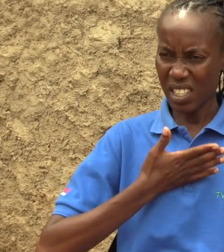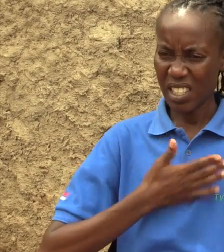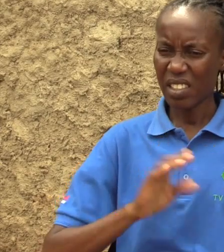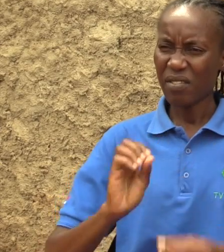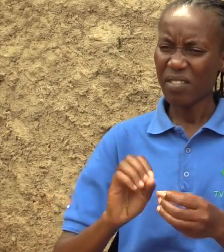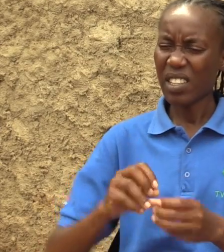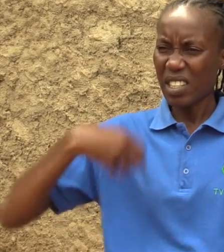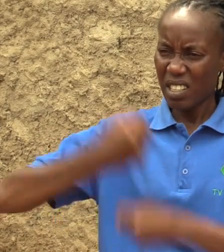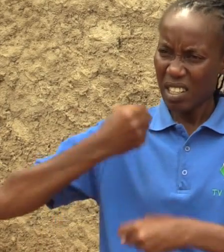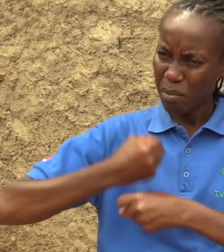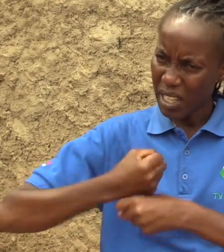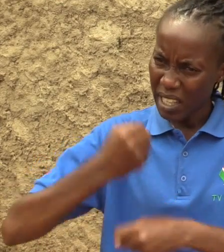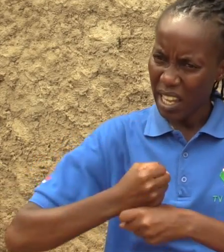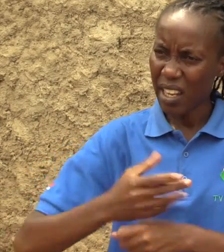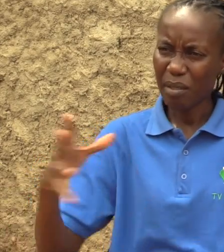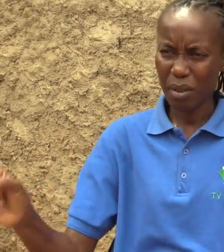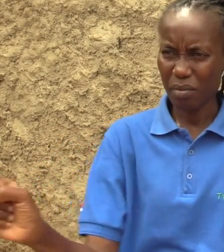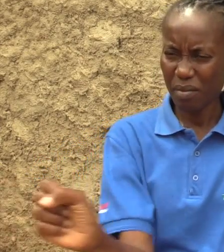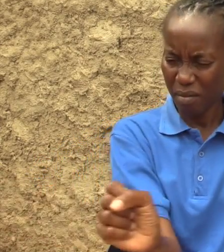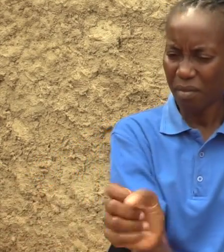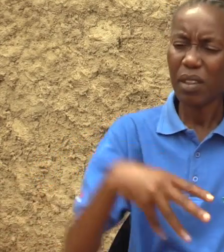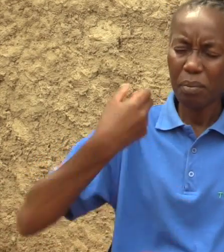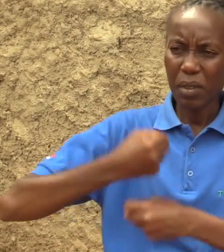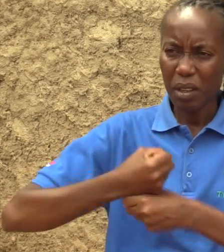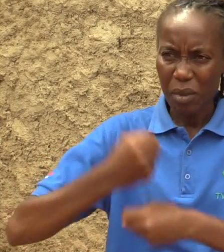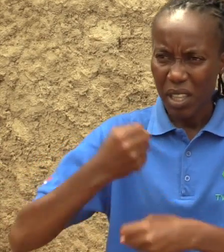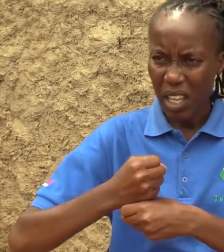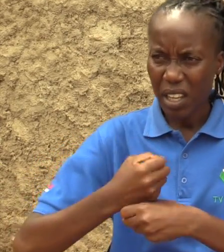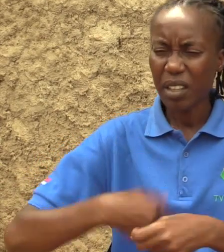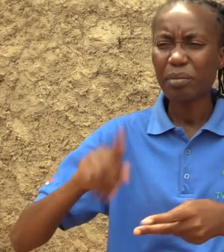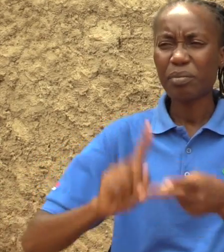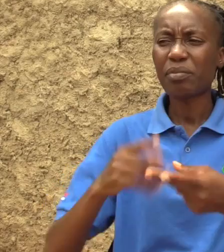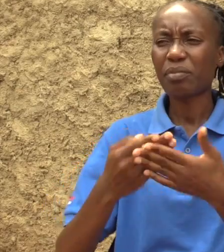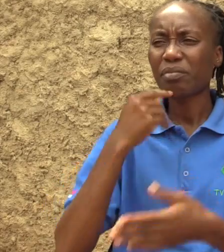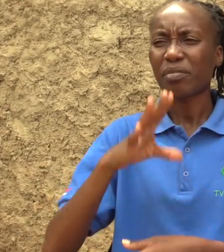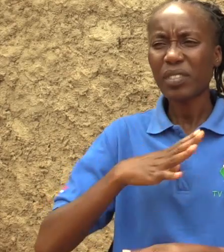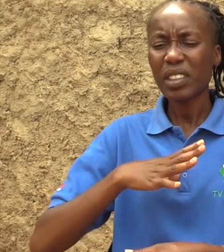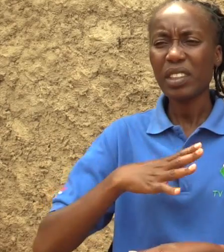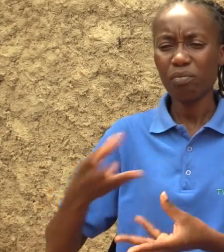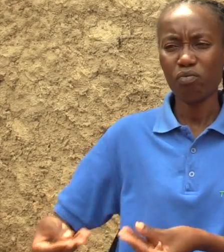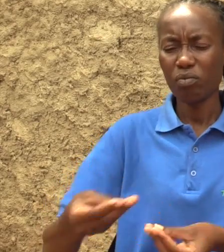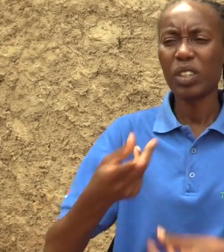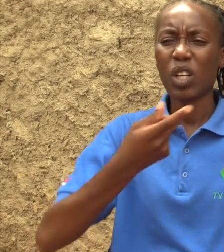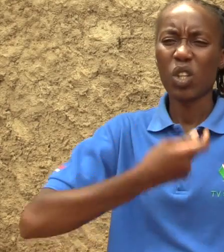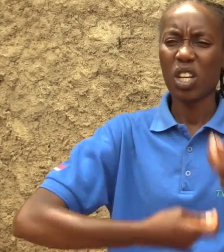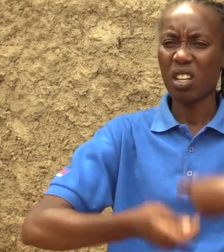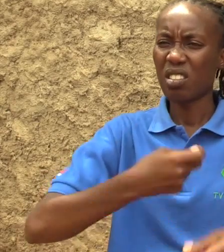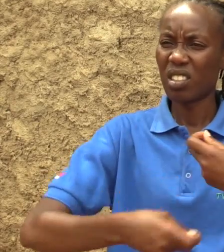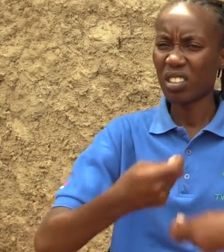Gostaria que ela conseguisse o emprego. Ela já tentou fazer o negócio próprio, mas não deu certo,